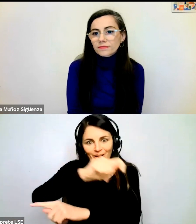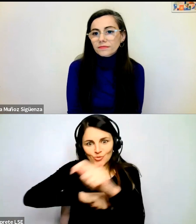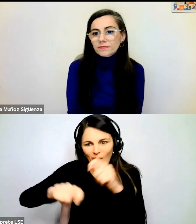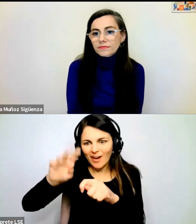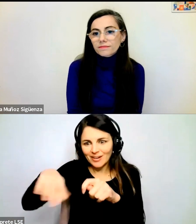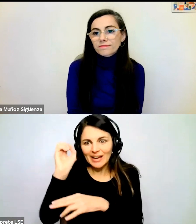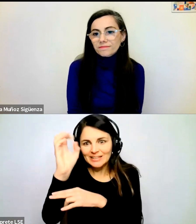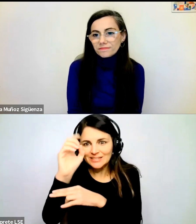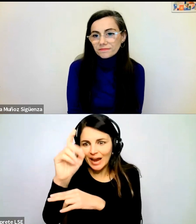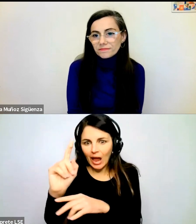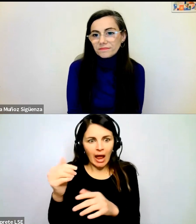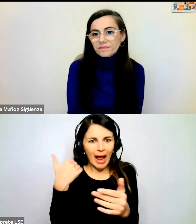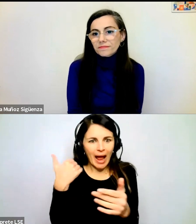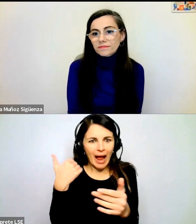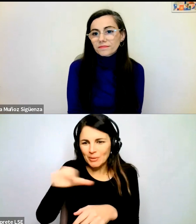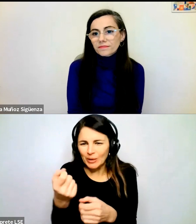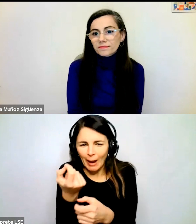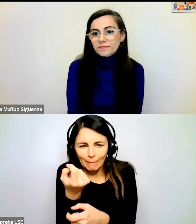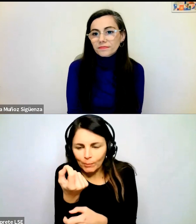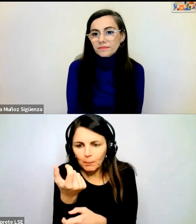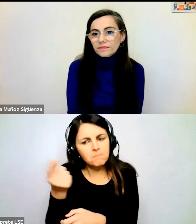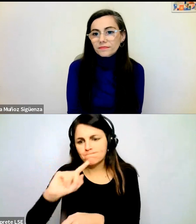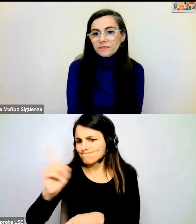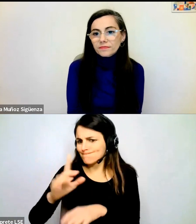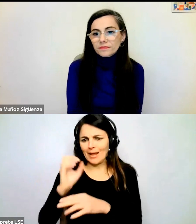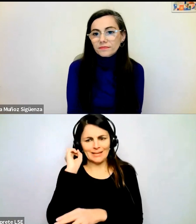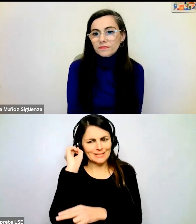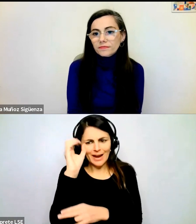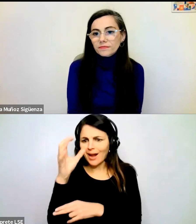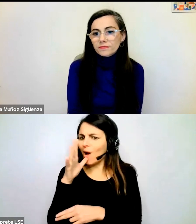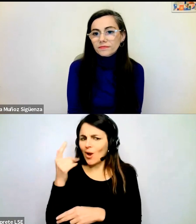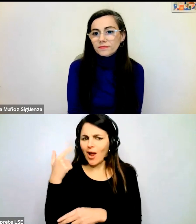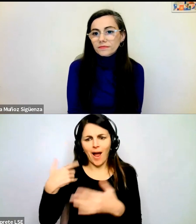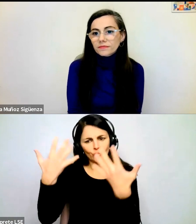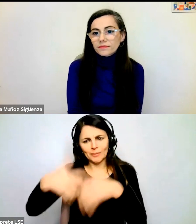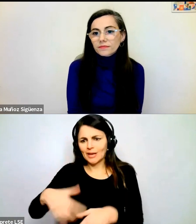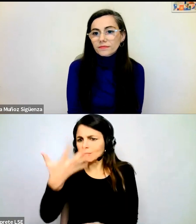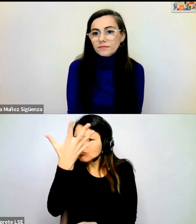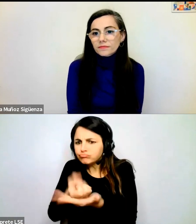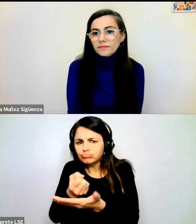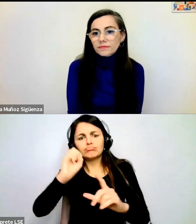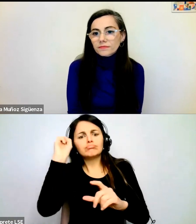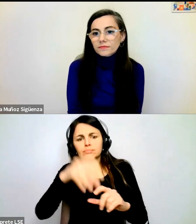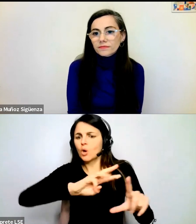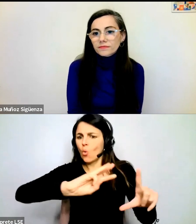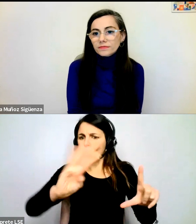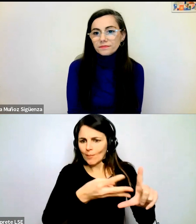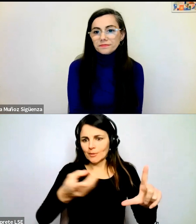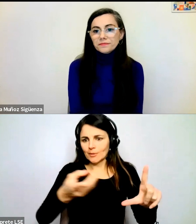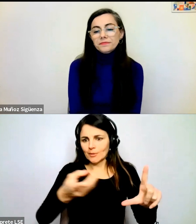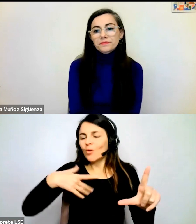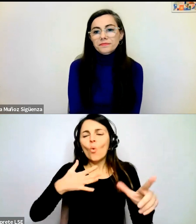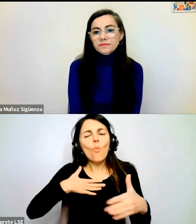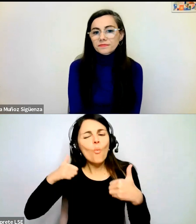pues estas charlas que vamos a dar ahora se quedarán colgadas ahí para que podáis acceder a ellas.